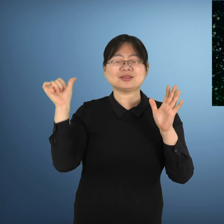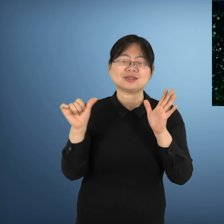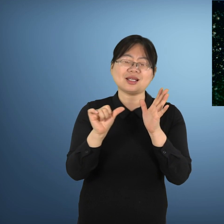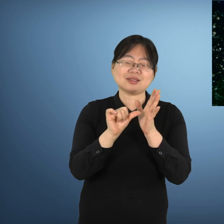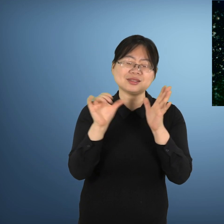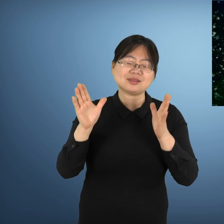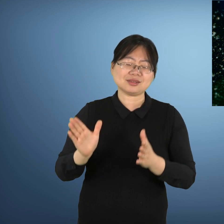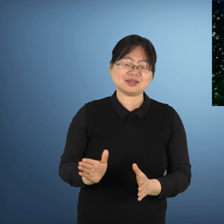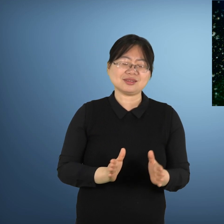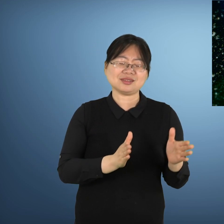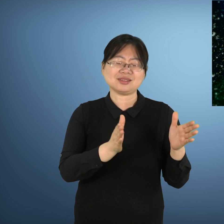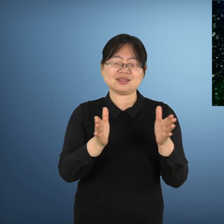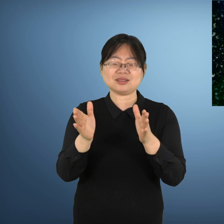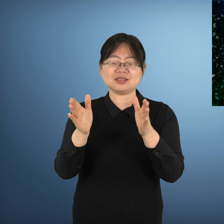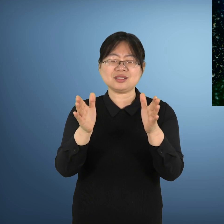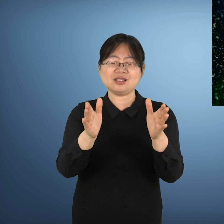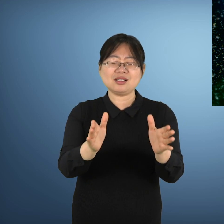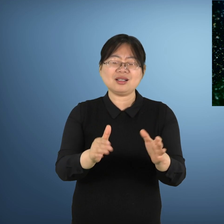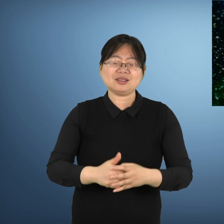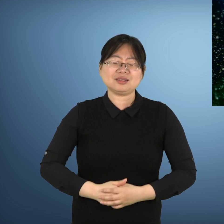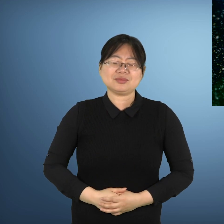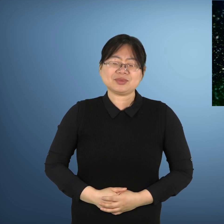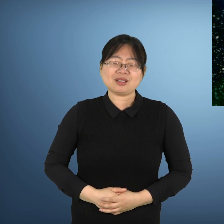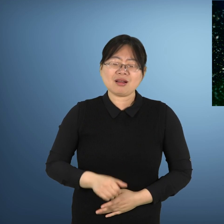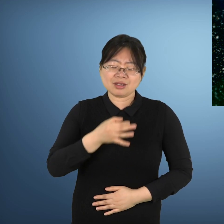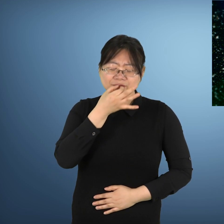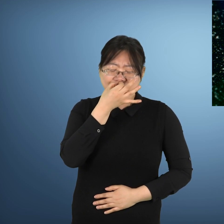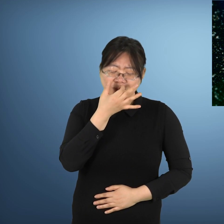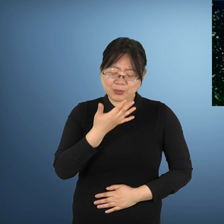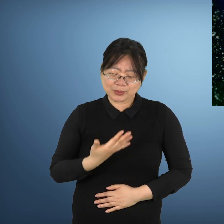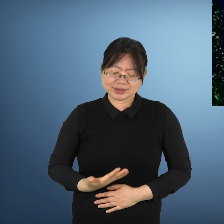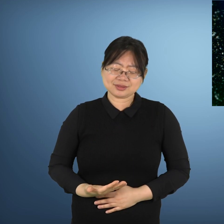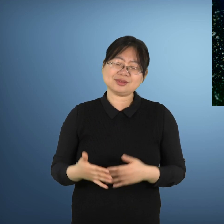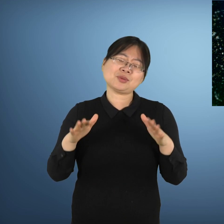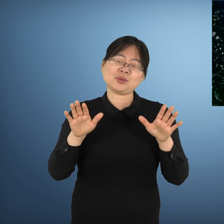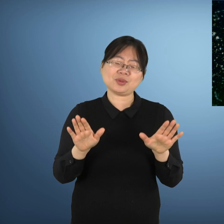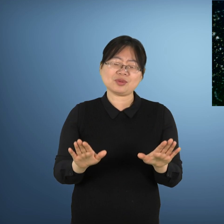고단한 인생길 힘겨운